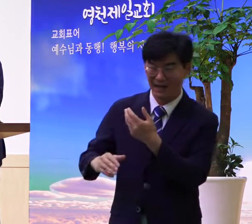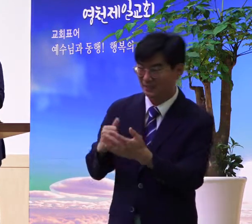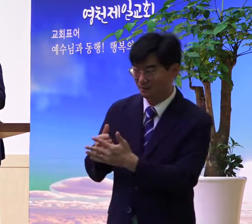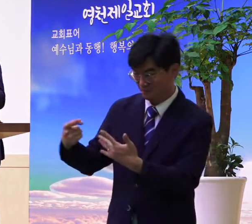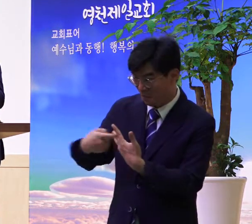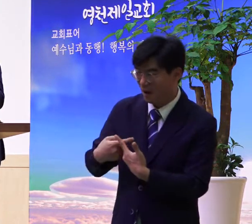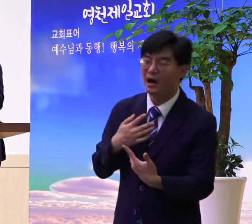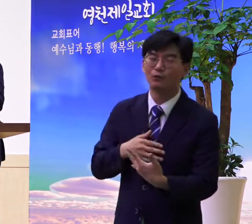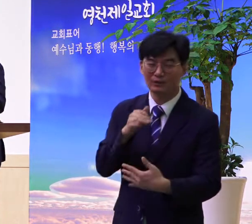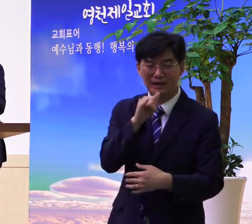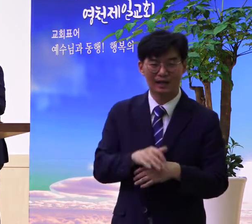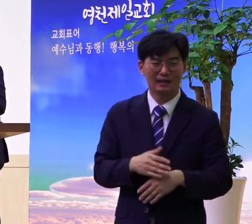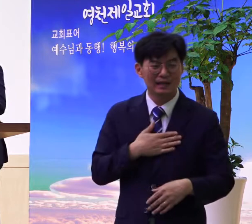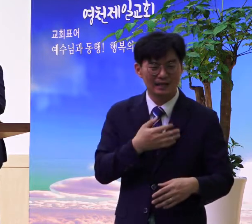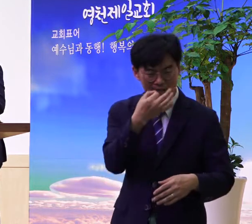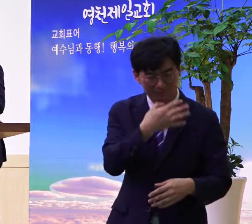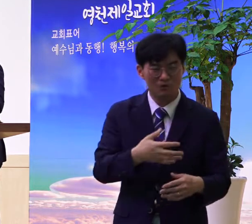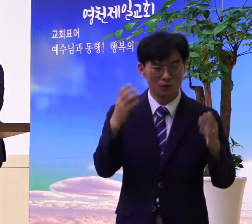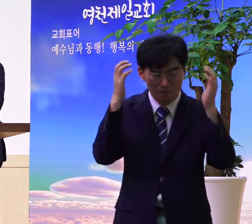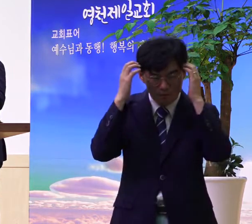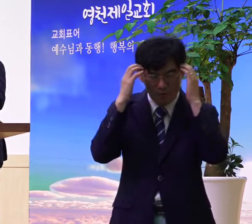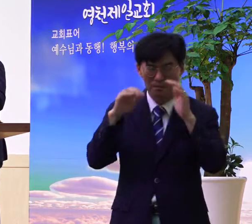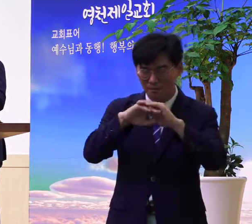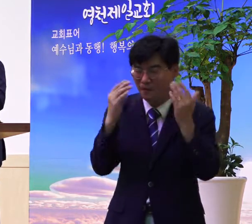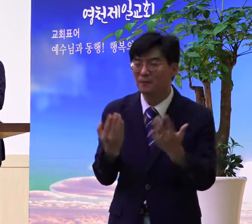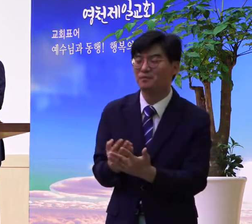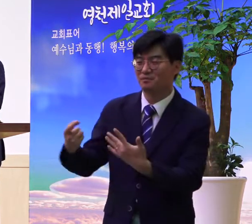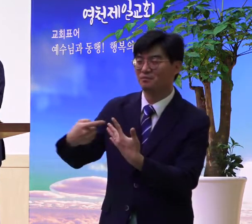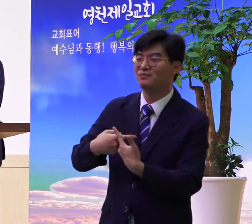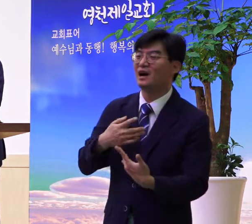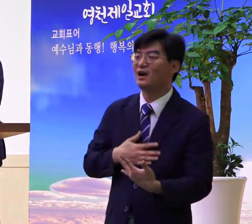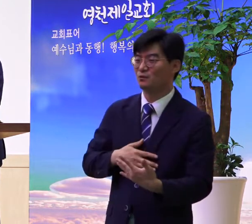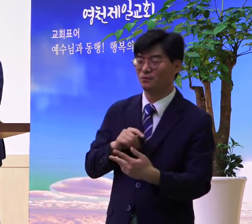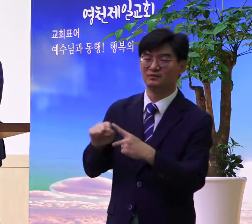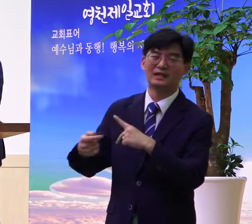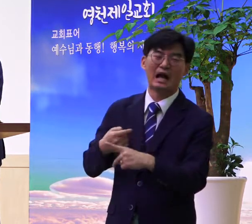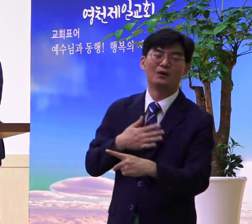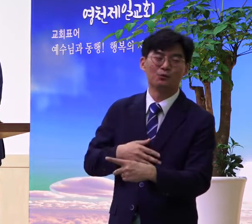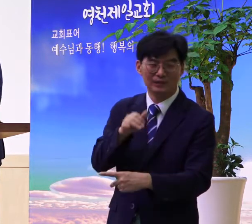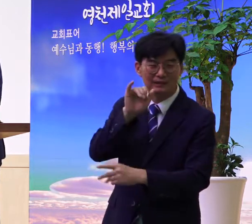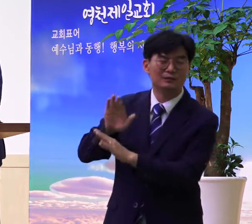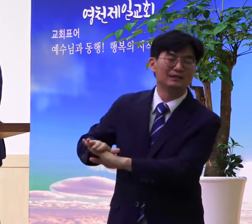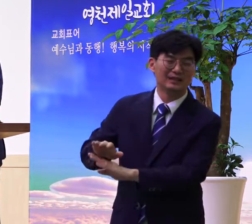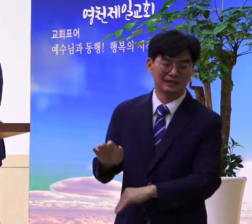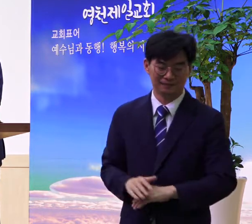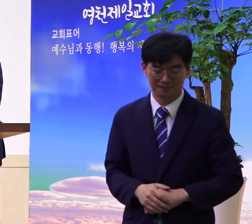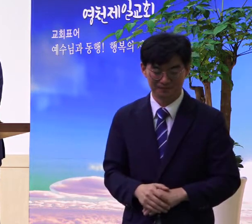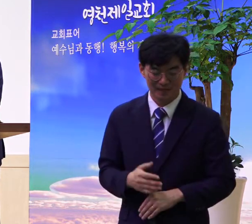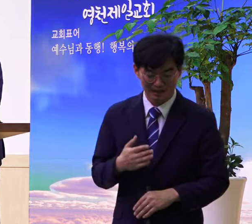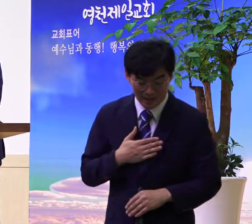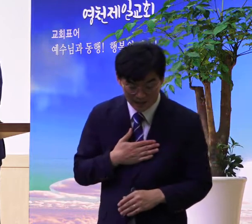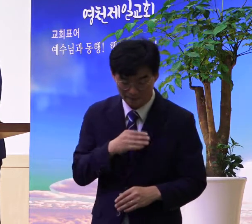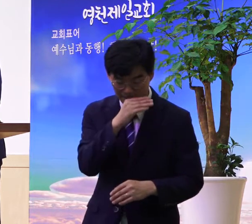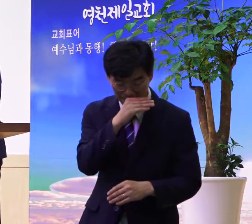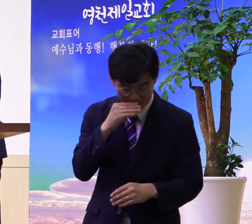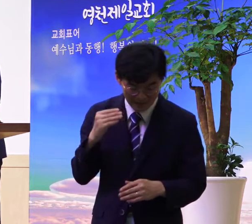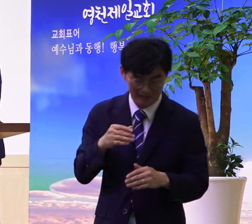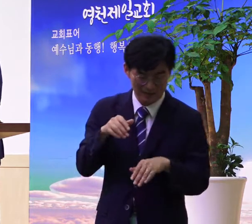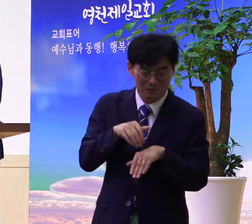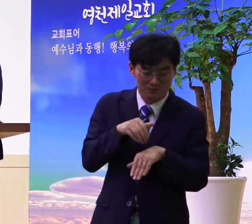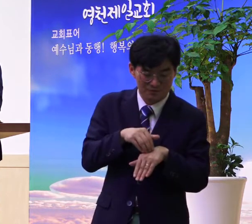하는 하나님의 크신 그 계획, 하나님의 놀라운 계획 속에 내가 있다. 나를 순금같이 만들어 가시는 하나님의 그 계획 속에